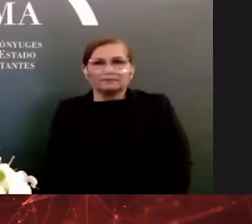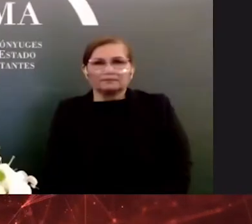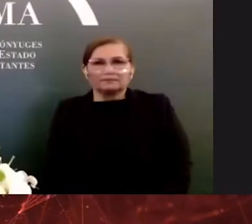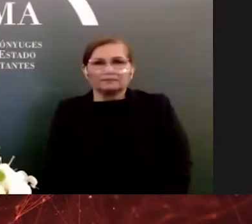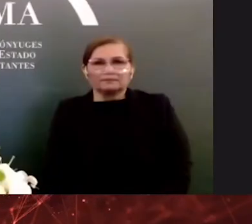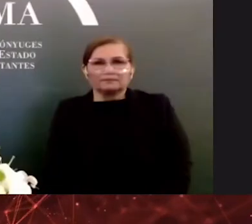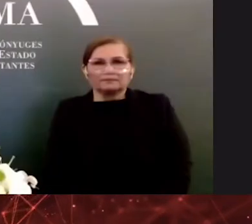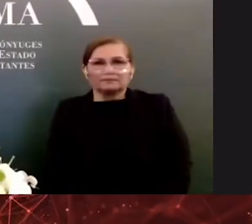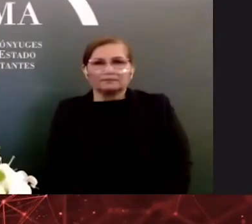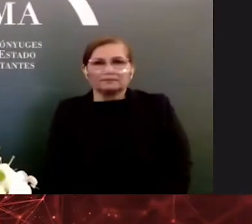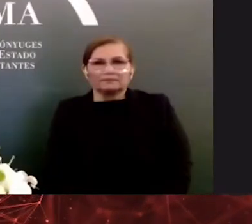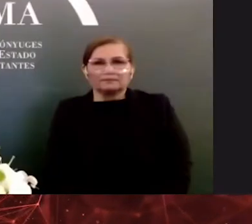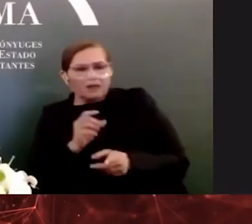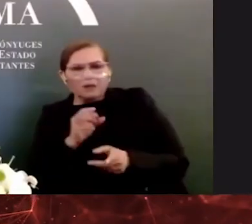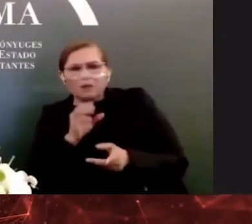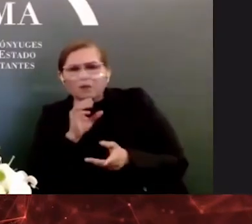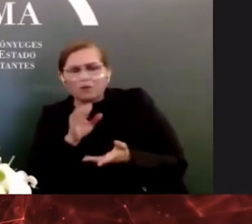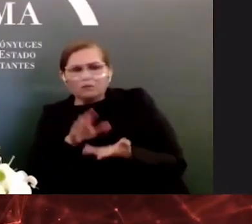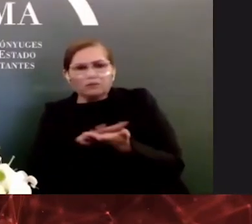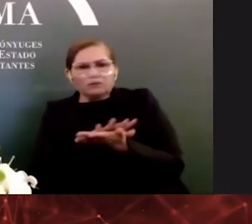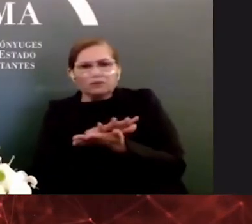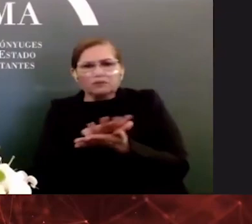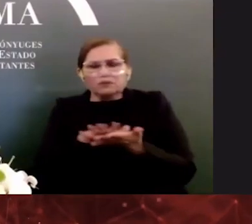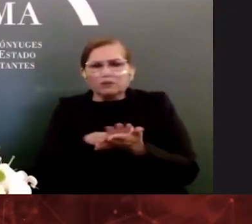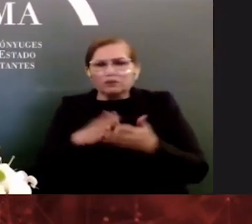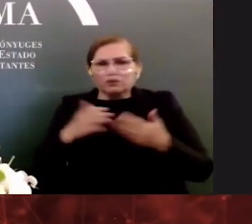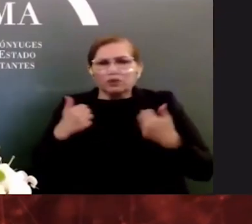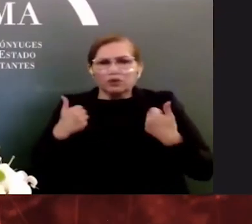Nuestra oficina tampoco estuvo ajena a la